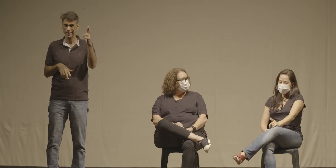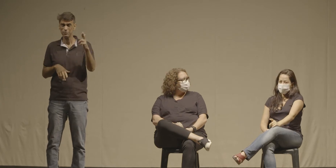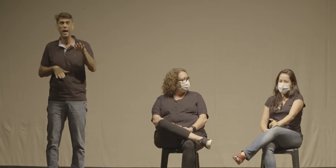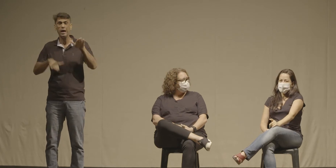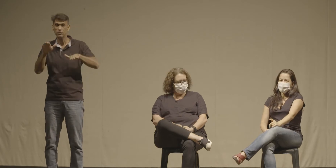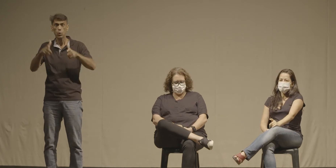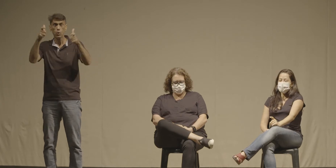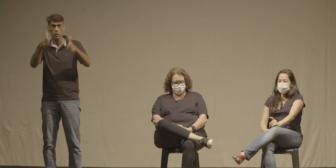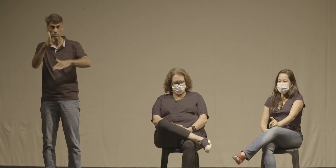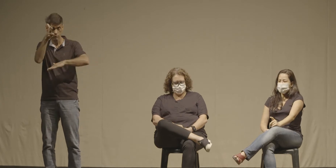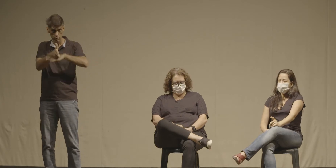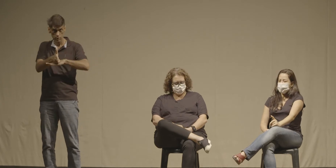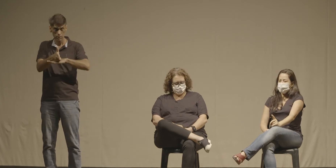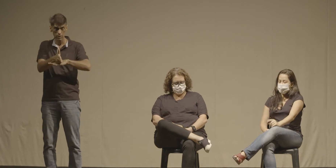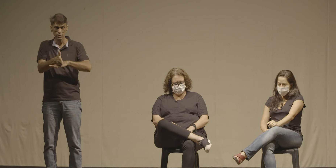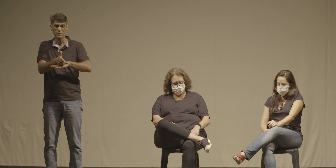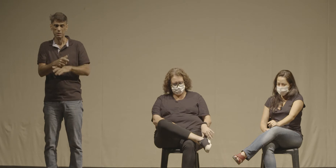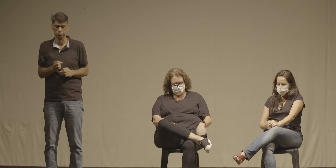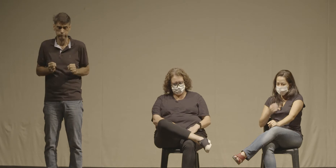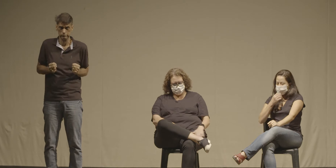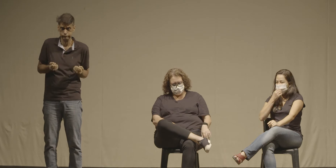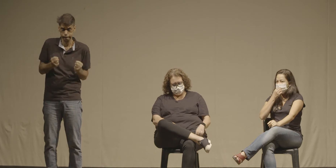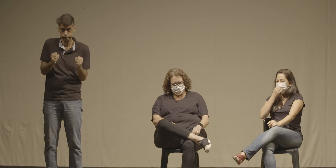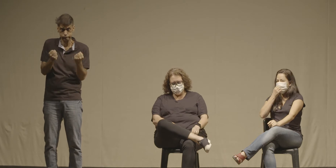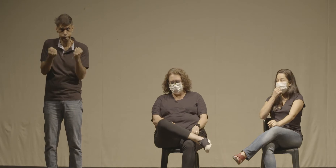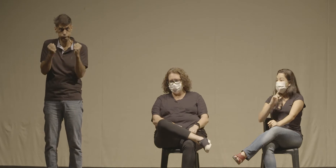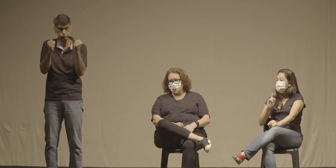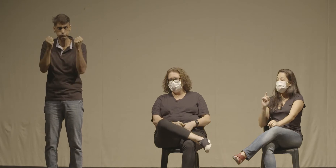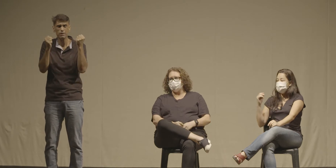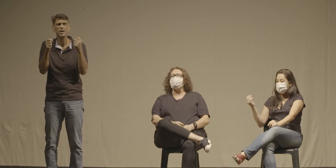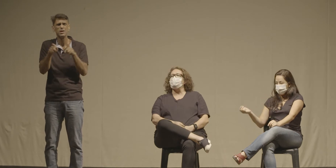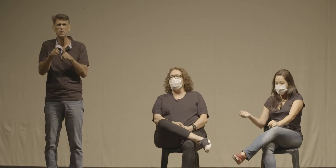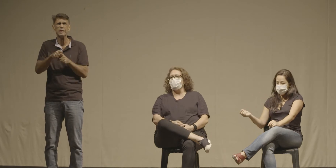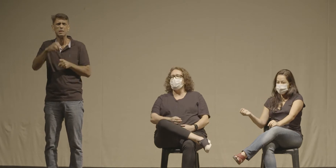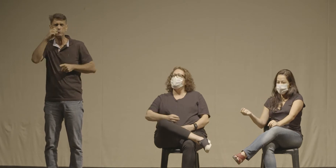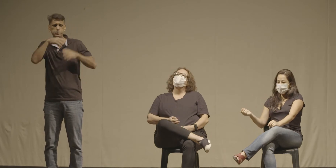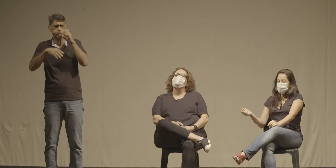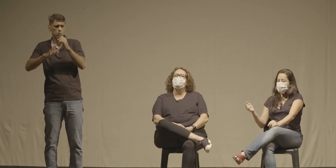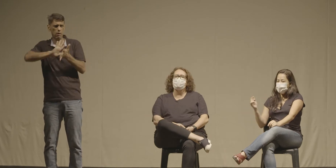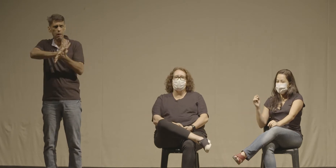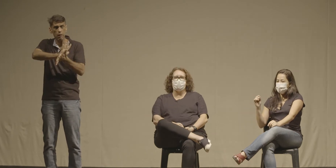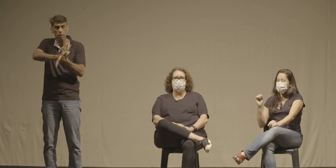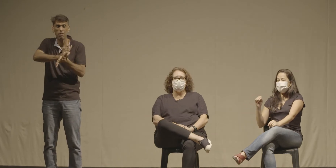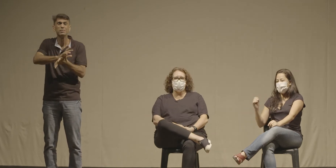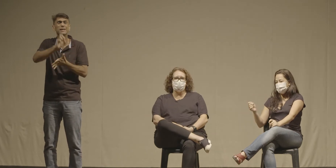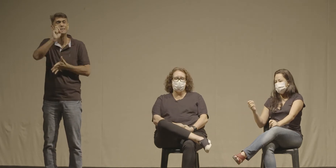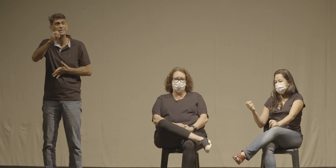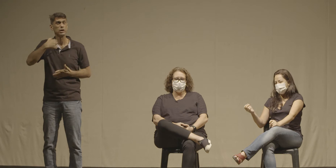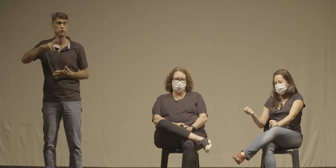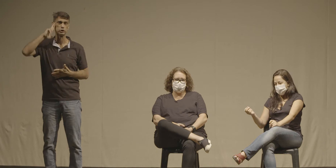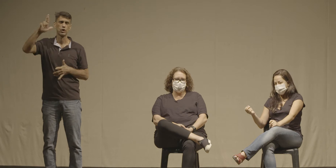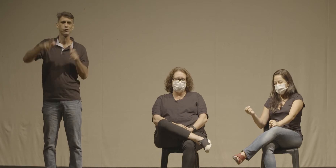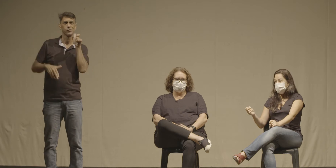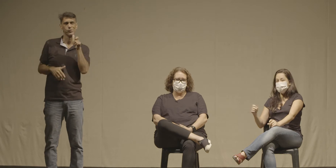sets menos estressantes, menos abusivos, quando eles são comandados